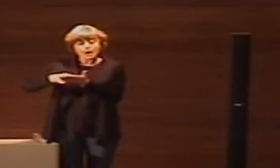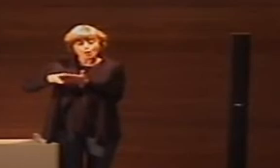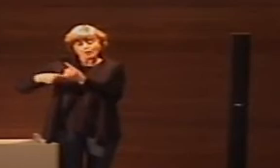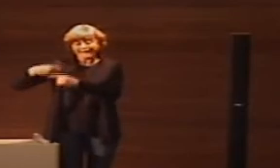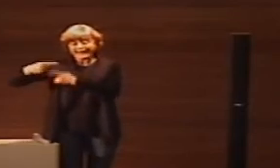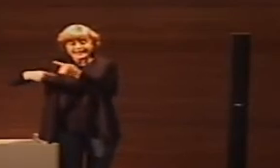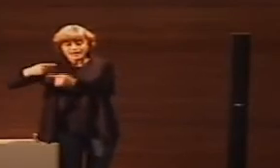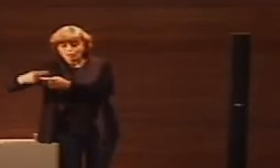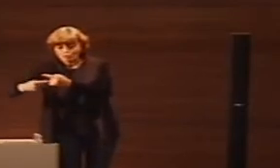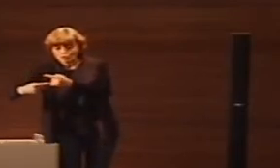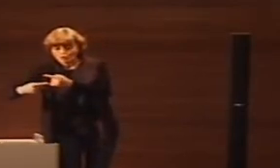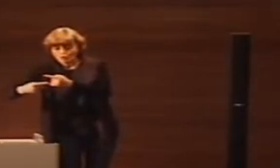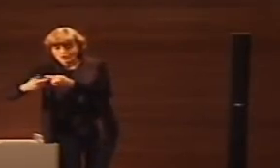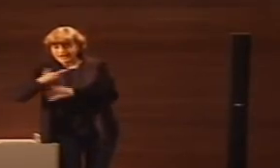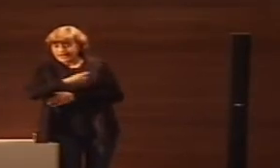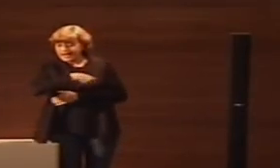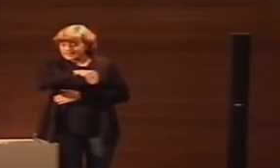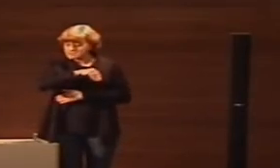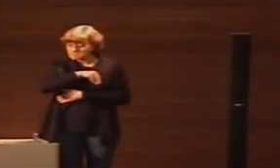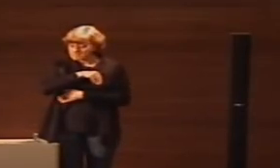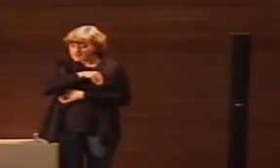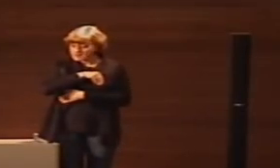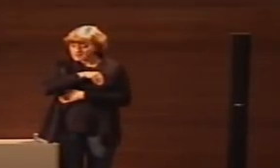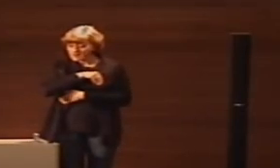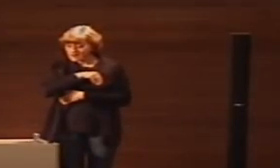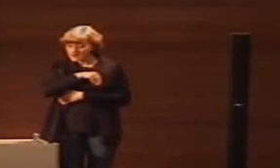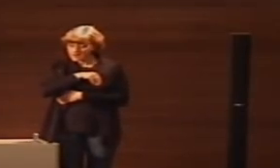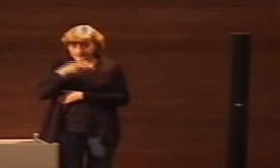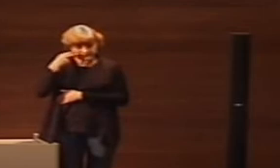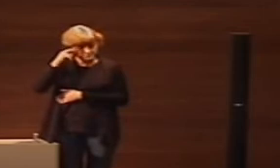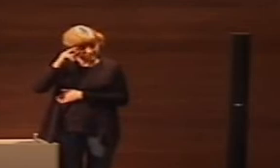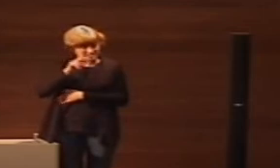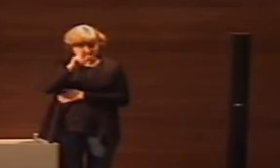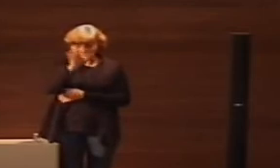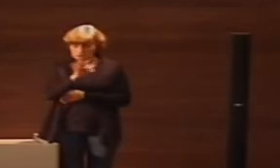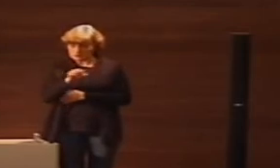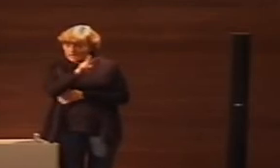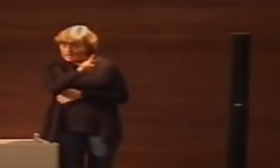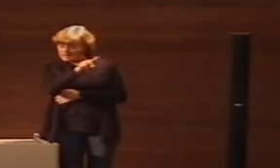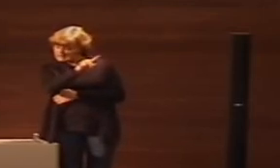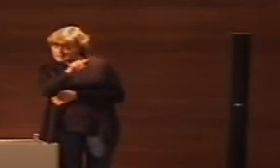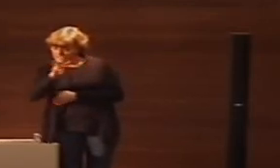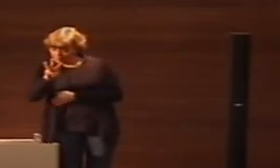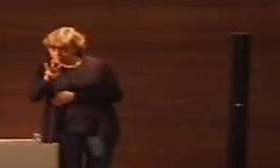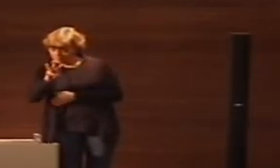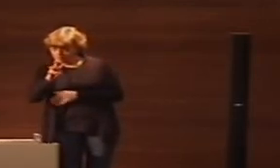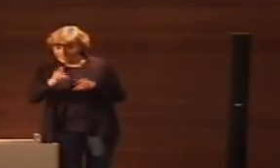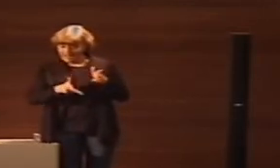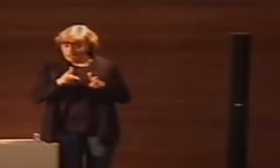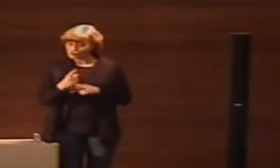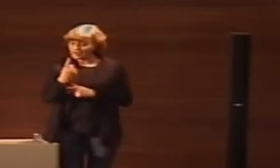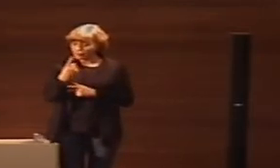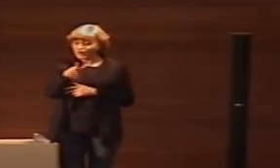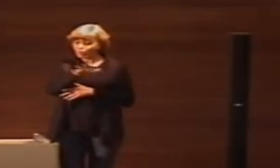hay del orden de 13 experiencias o algo así. Una en Euskadi, que es